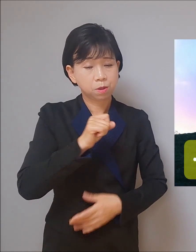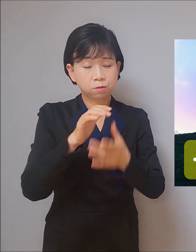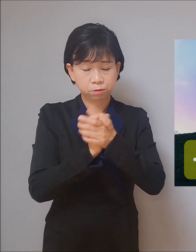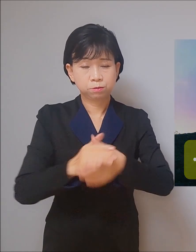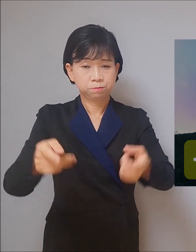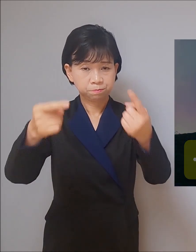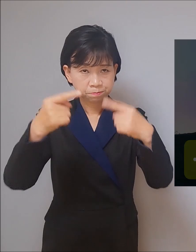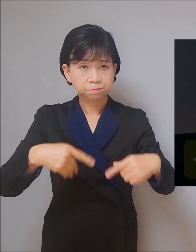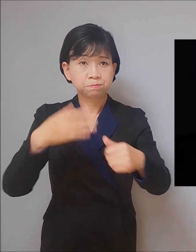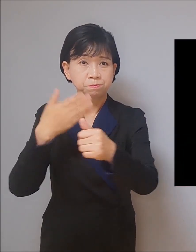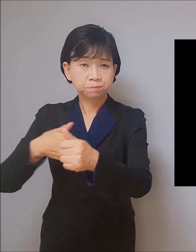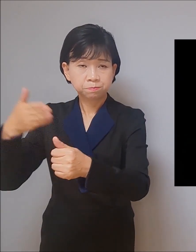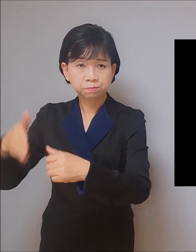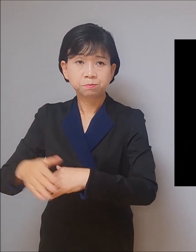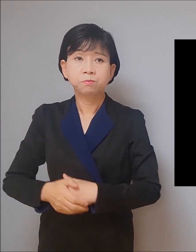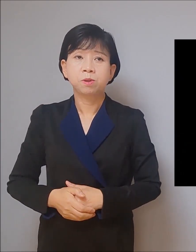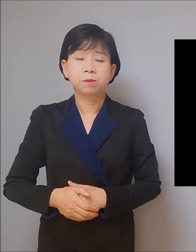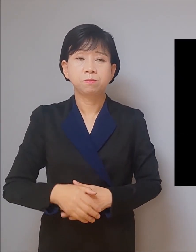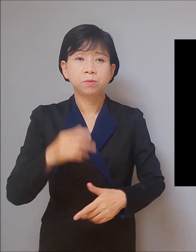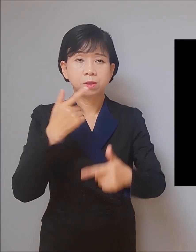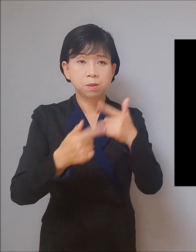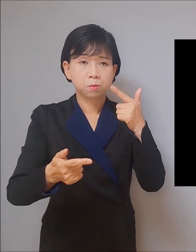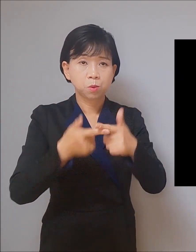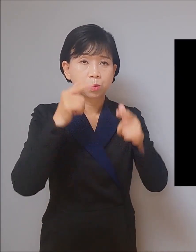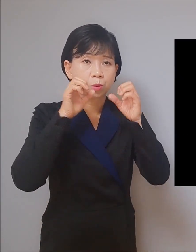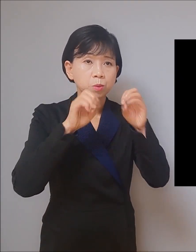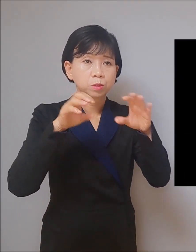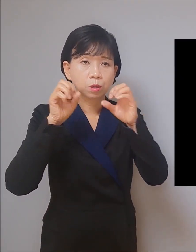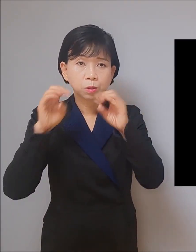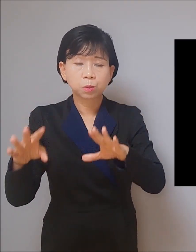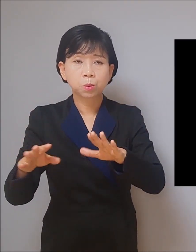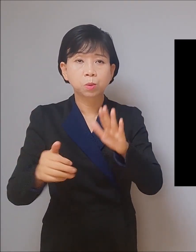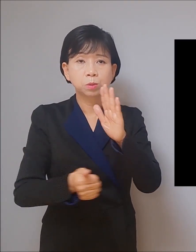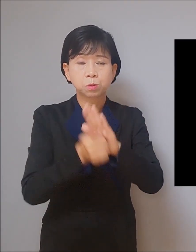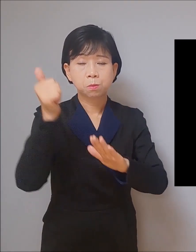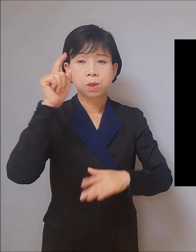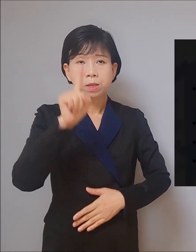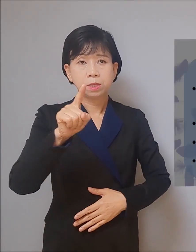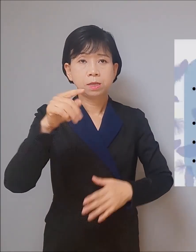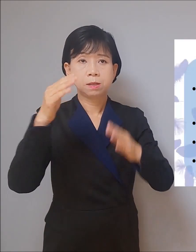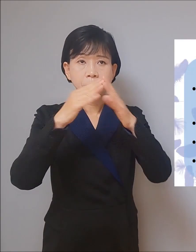바랍니다. 이번 주 목요 전도는 소망 1마을입니다.